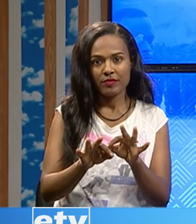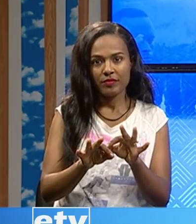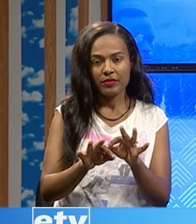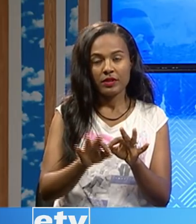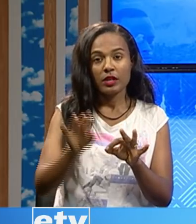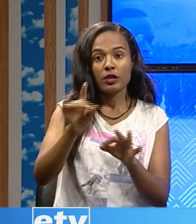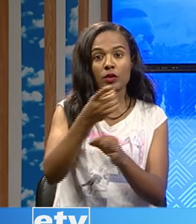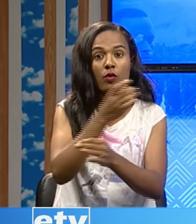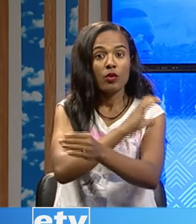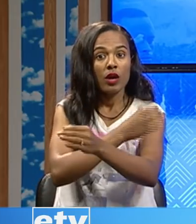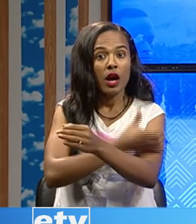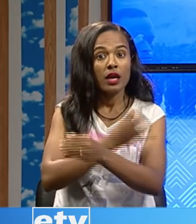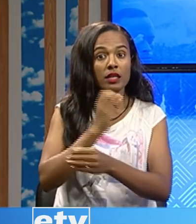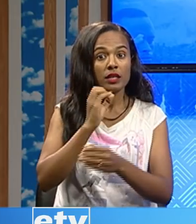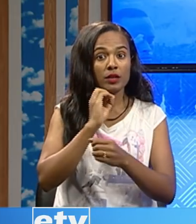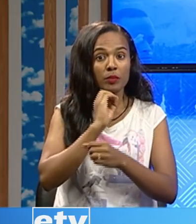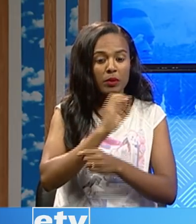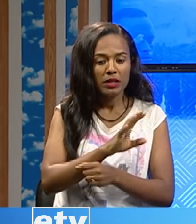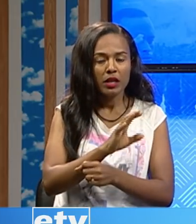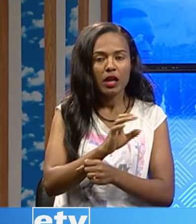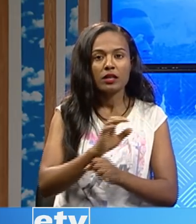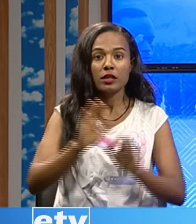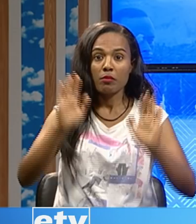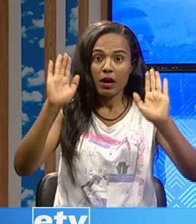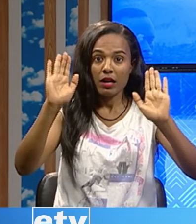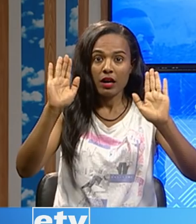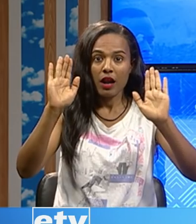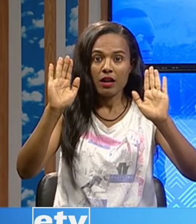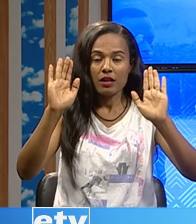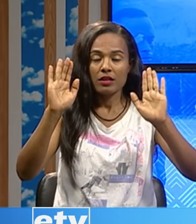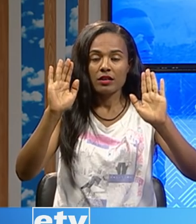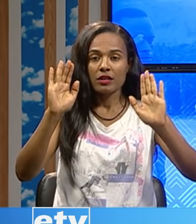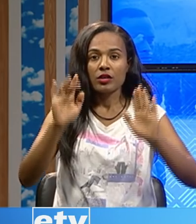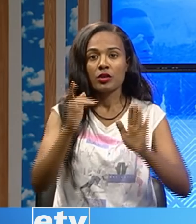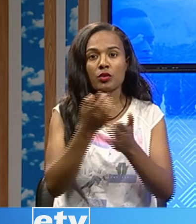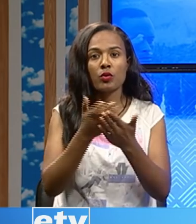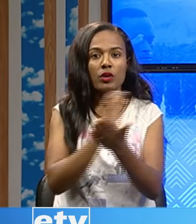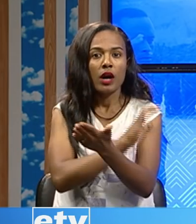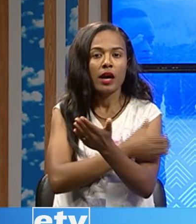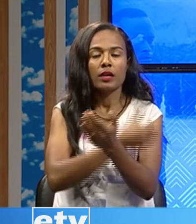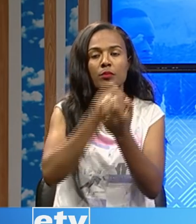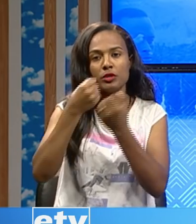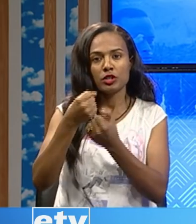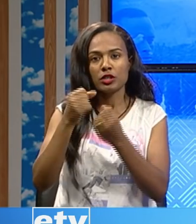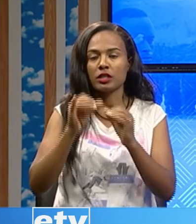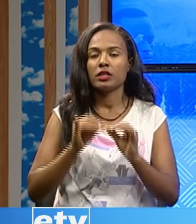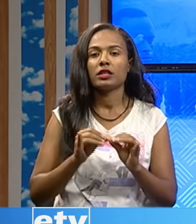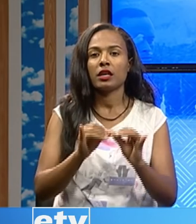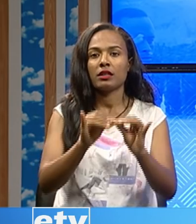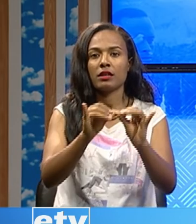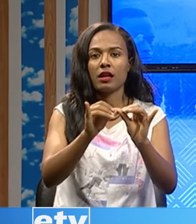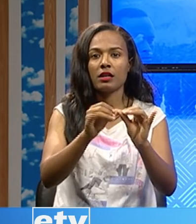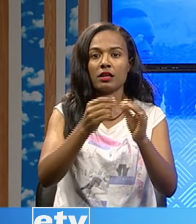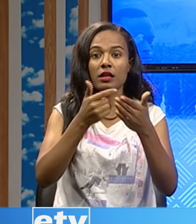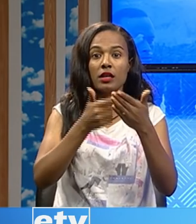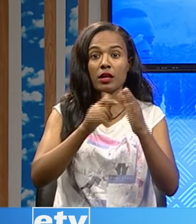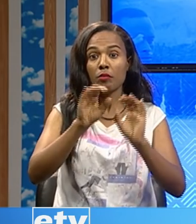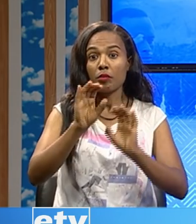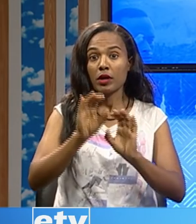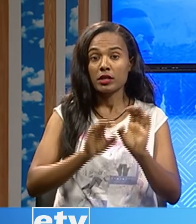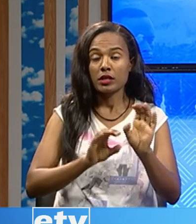የሆነ ኃይል ይበተናል፣ የሆነ ኃይል ይማረካል፣ የሆነ ኃይል በጀግንነት ይዋጋል። ይሄ